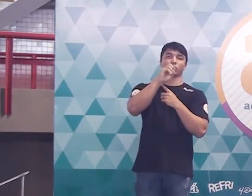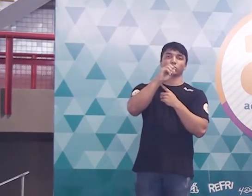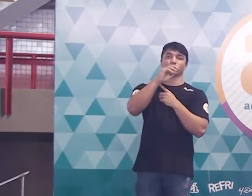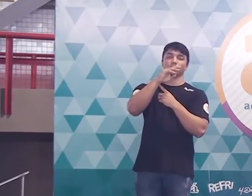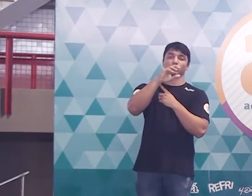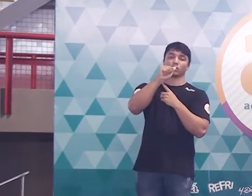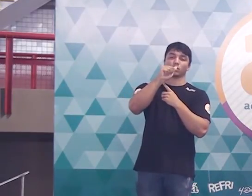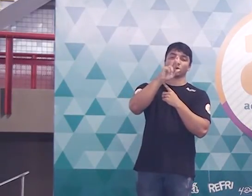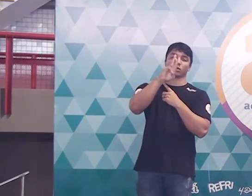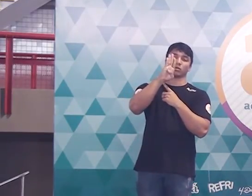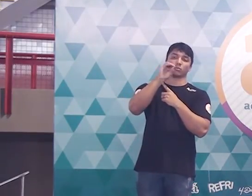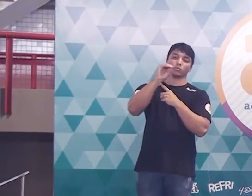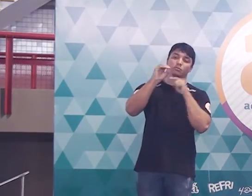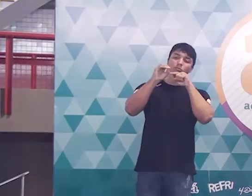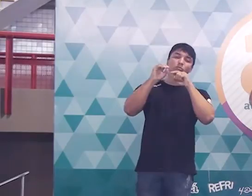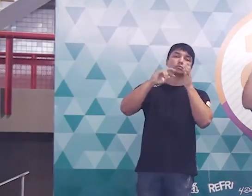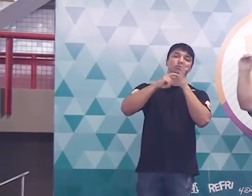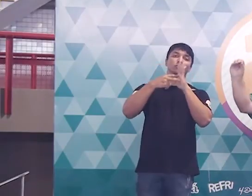A-R-B-O,